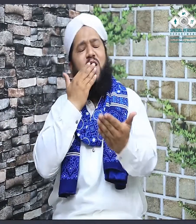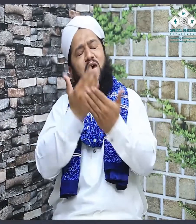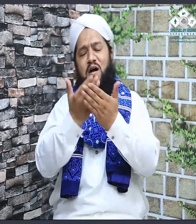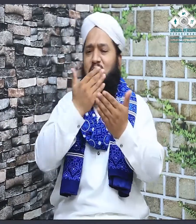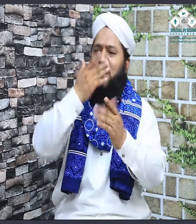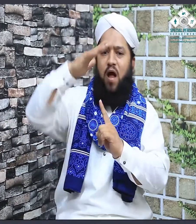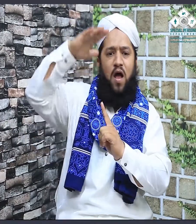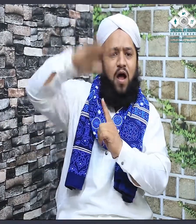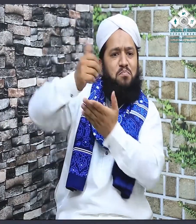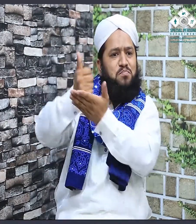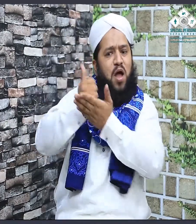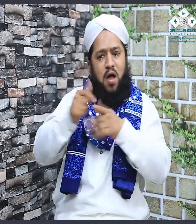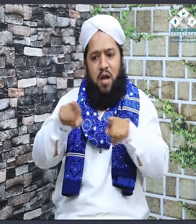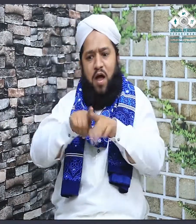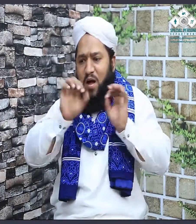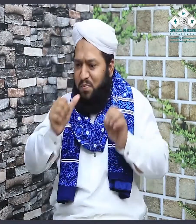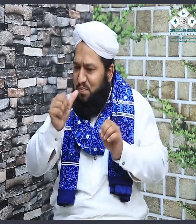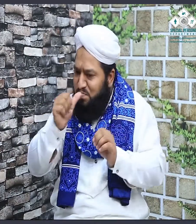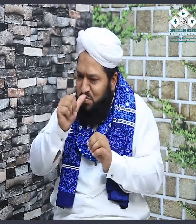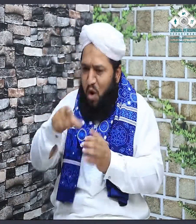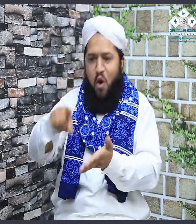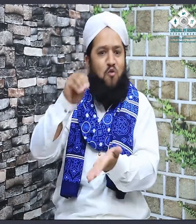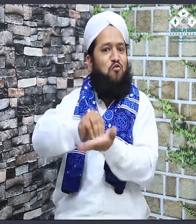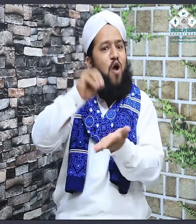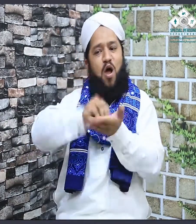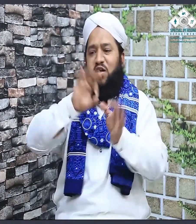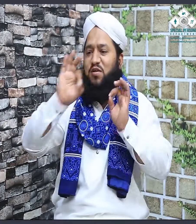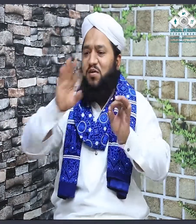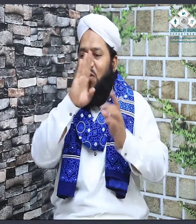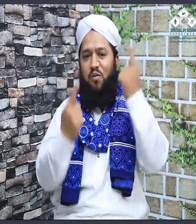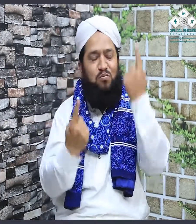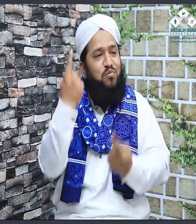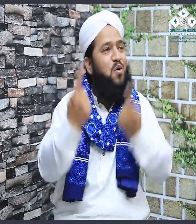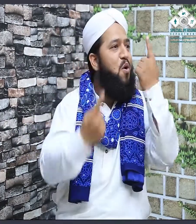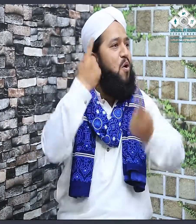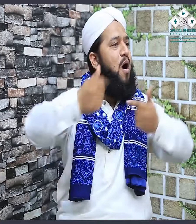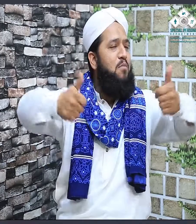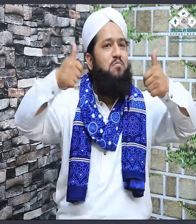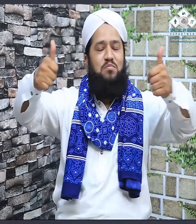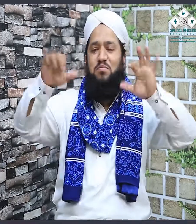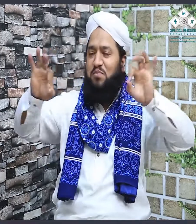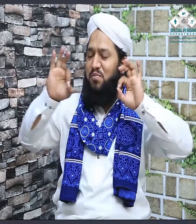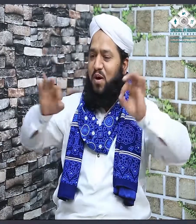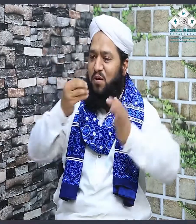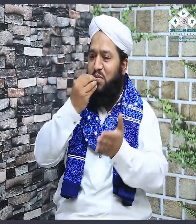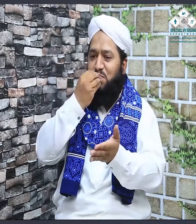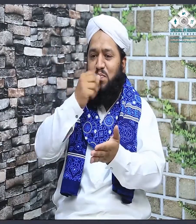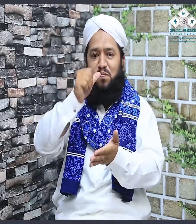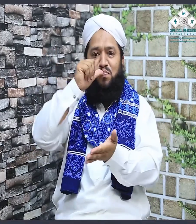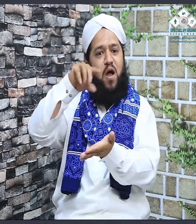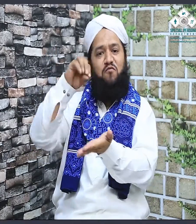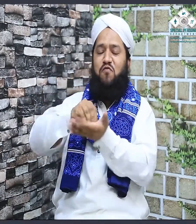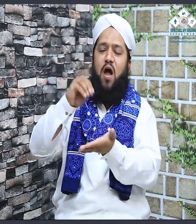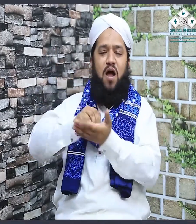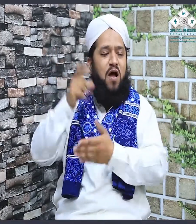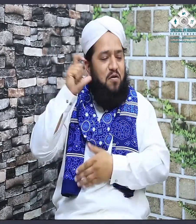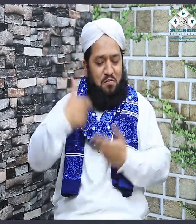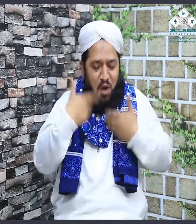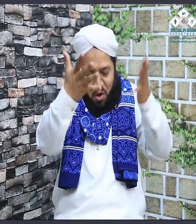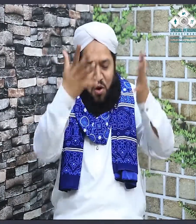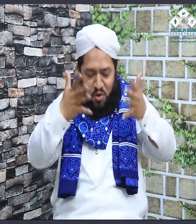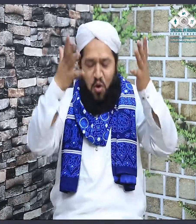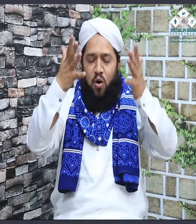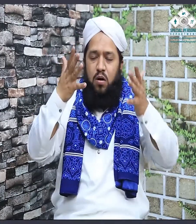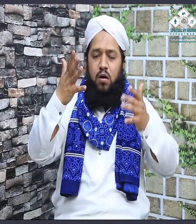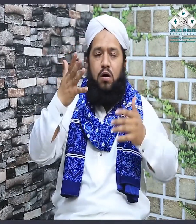نعمت تھا. اب اس پانی کی وجہ سے تو زبردست شادابی ہو گئی اور ایوری تھنگ بیکم گرین. تو وہ ایمان نہیں لائے. اگین انہوں